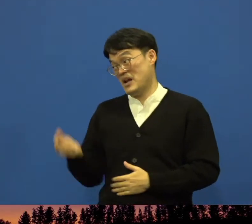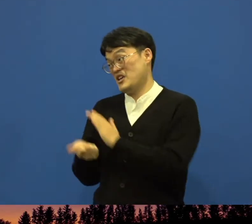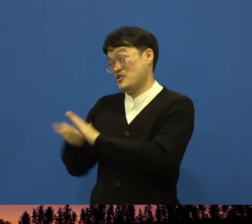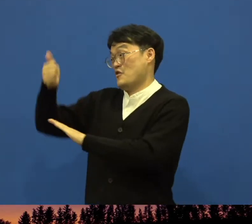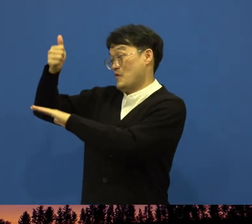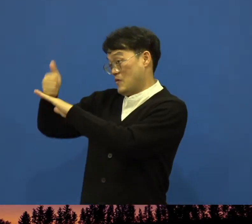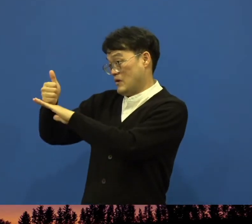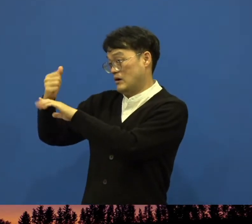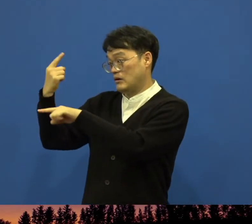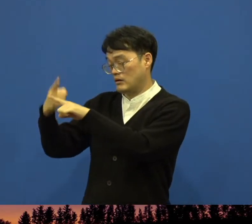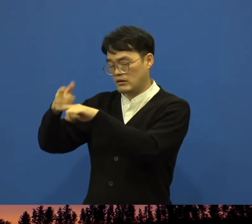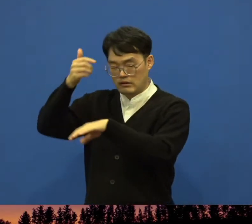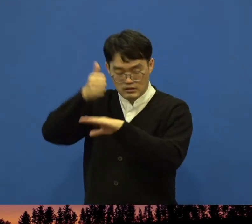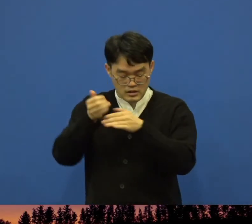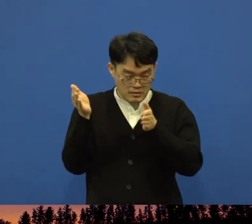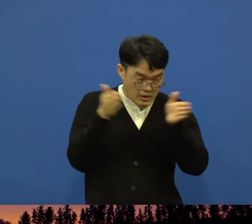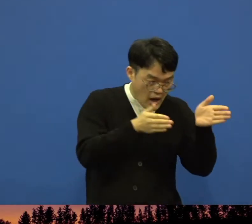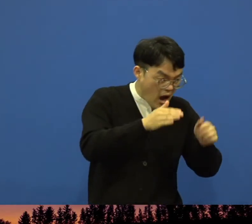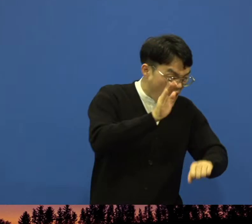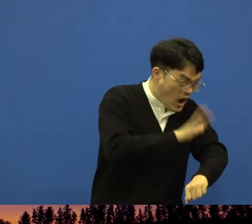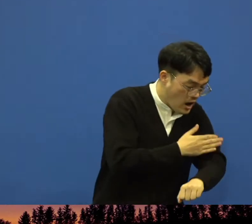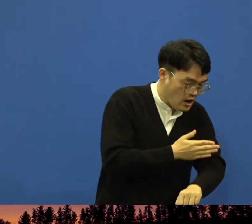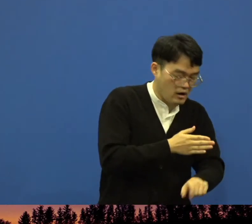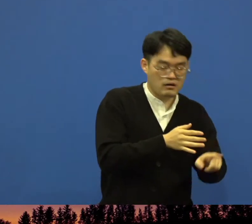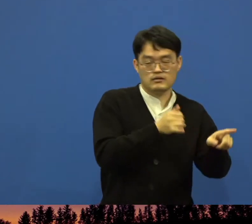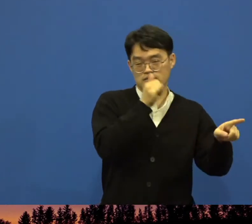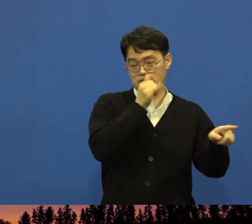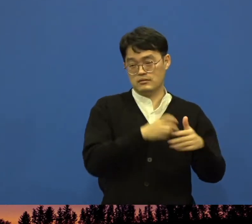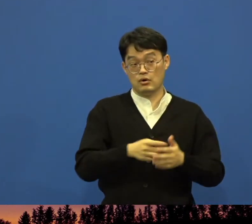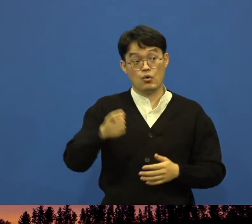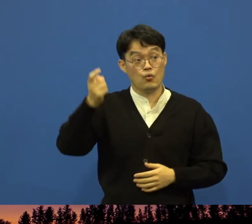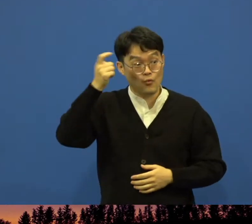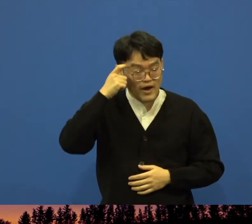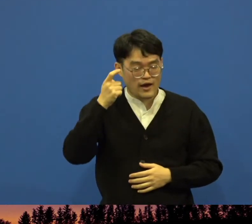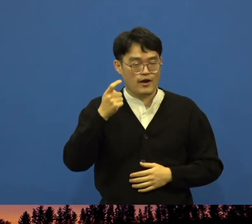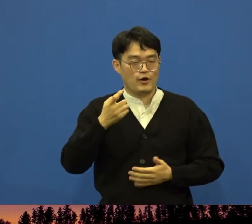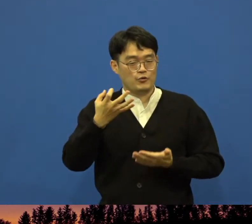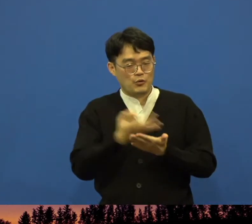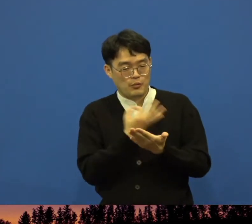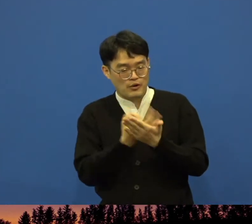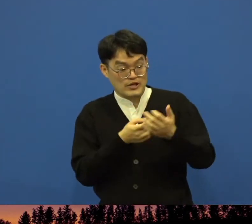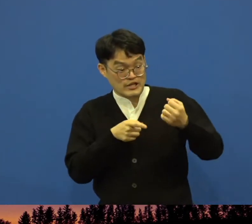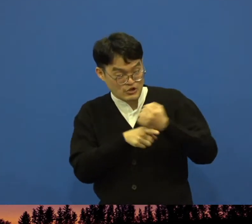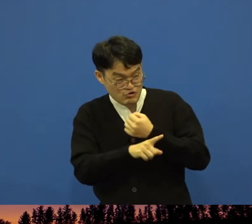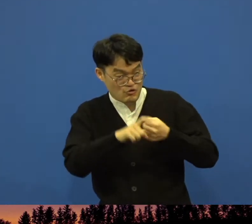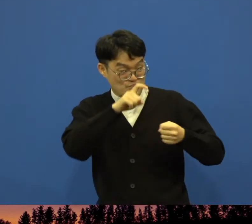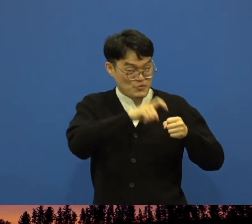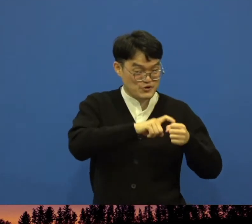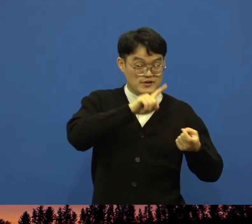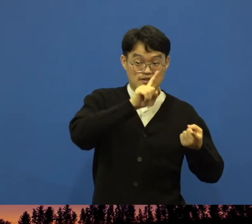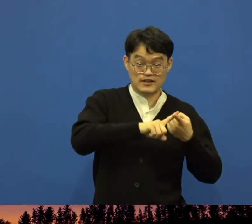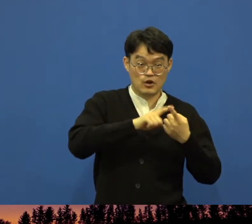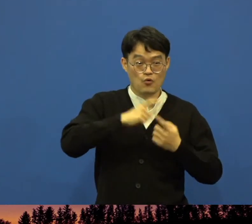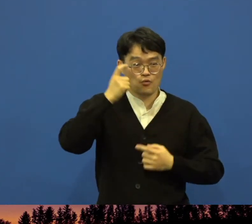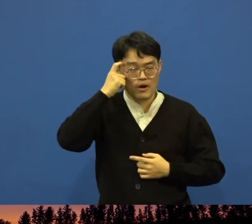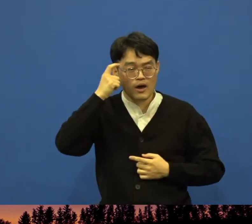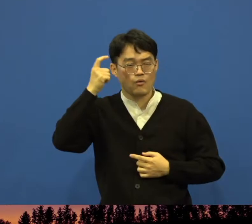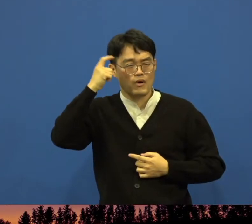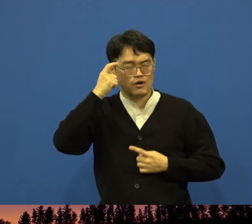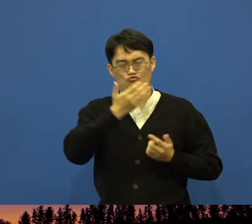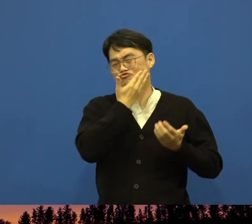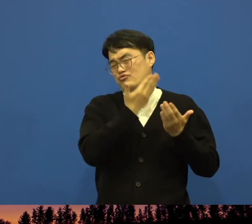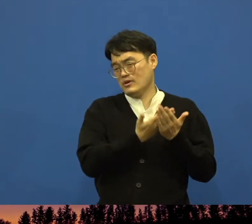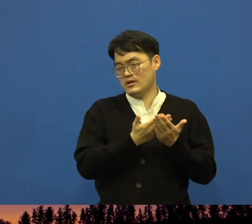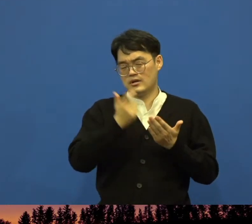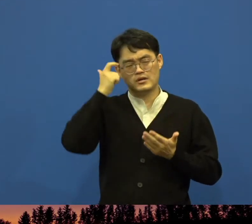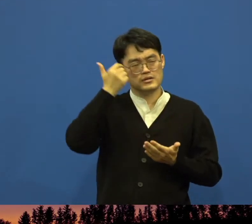그러면 왜 그 길로 가야 되는지, 왜 돈을 벌어야 되는지, 왜 성공해야 되는지에 대한 질문이 없어져 버려요. 그러면 어떻게 되죠? 어느